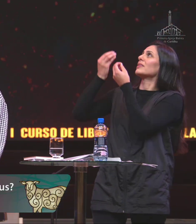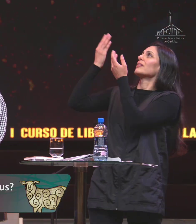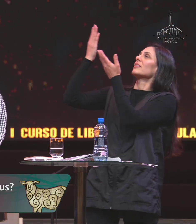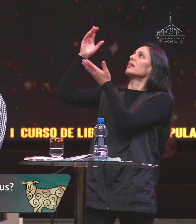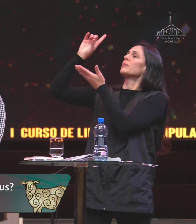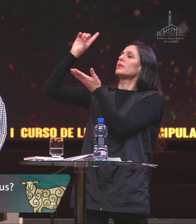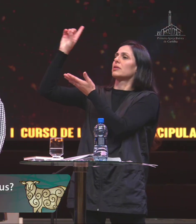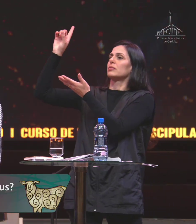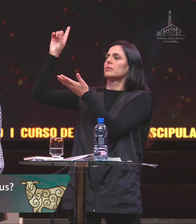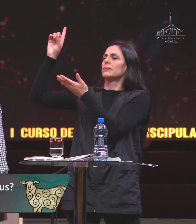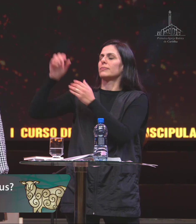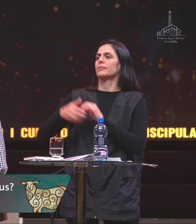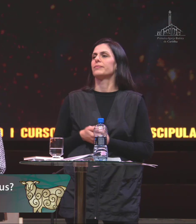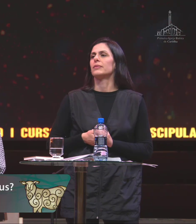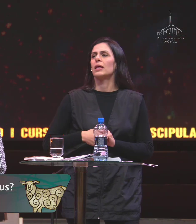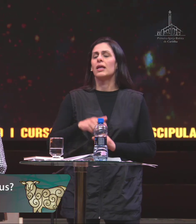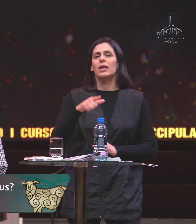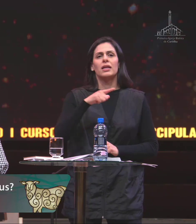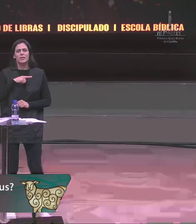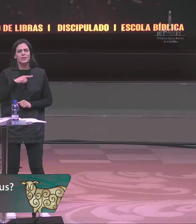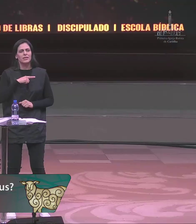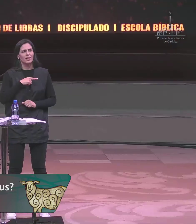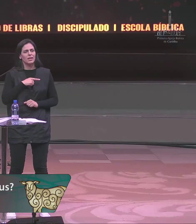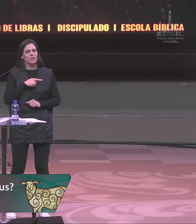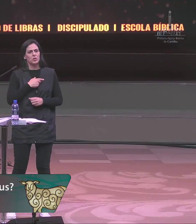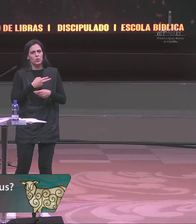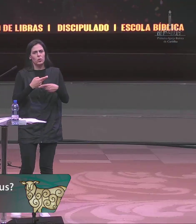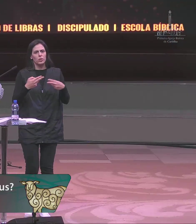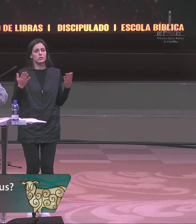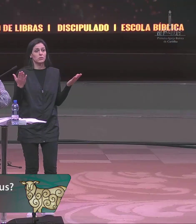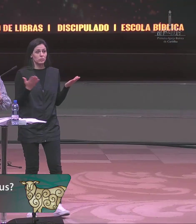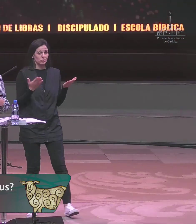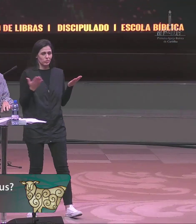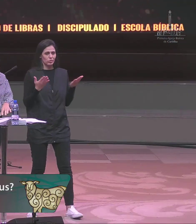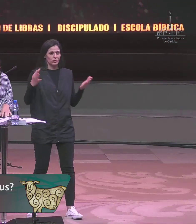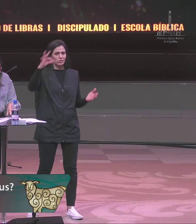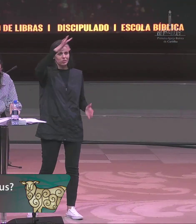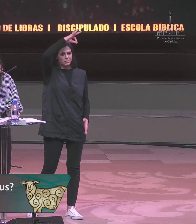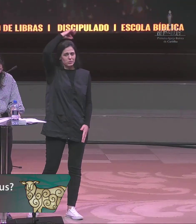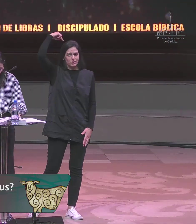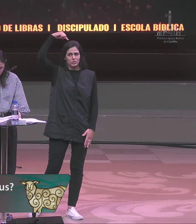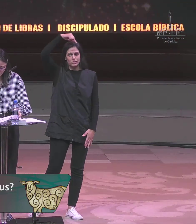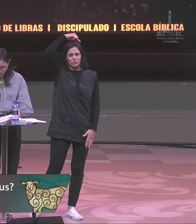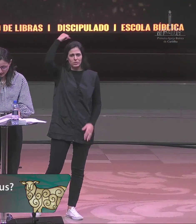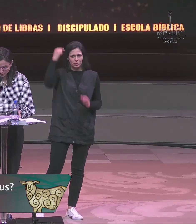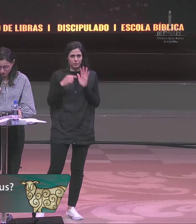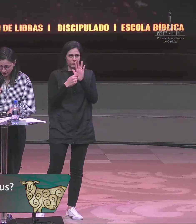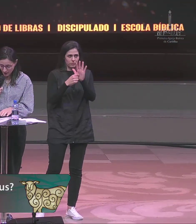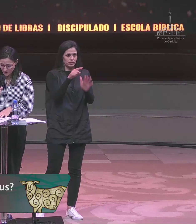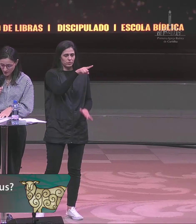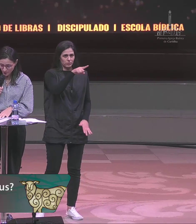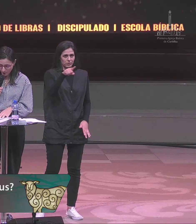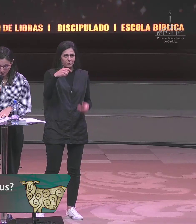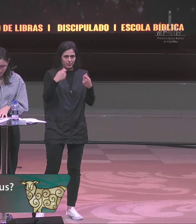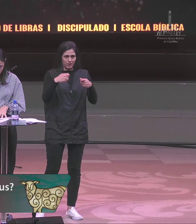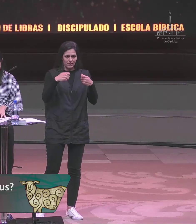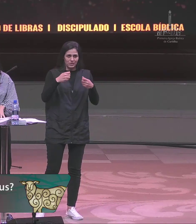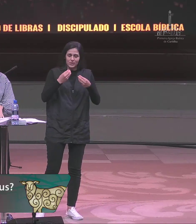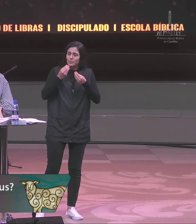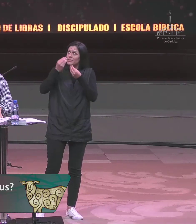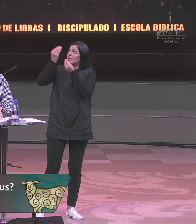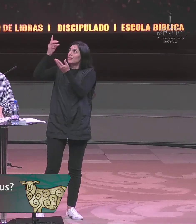que nós façamos pela nossa própria força que nos faz chegarmos mais perto de Deus. Agora, eu perguntei para o meu